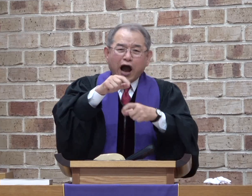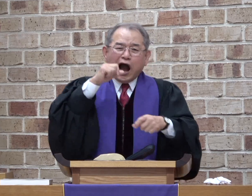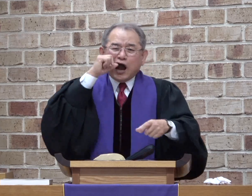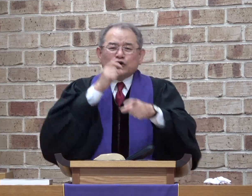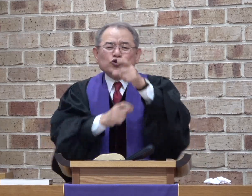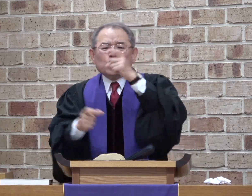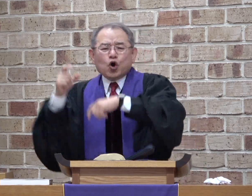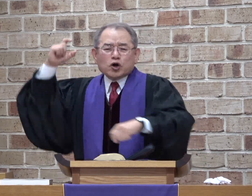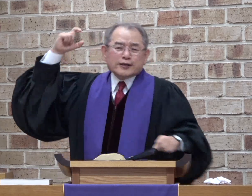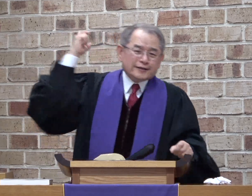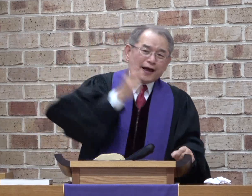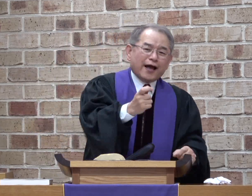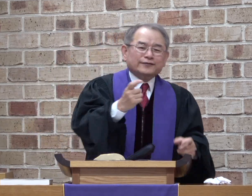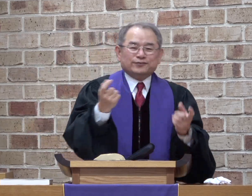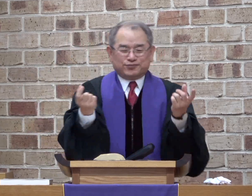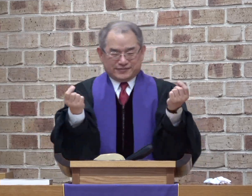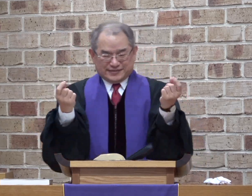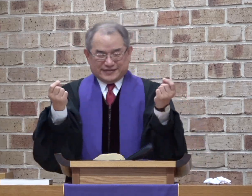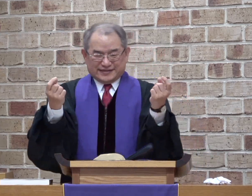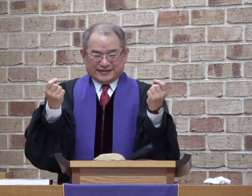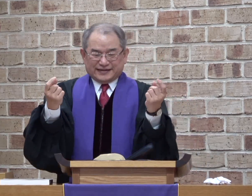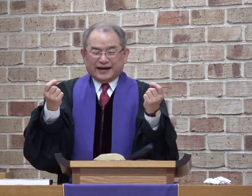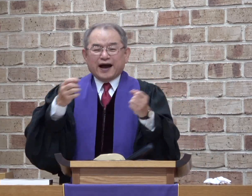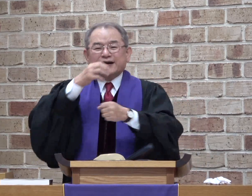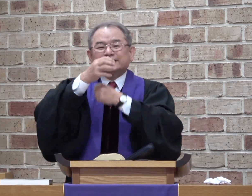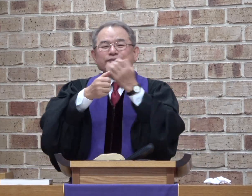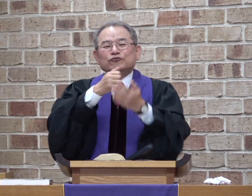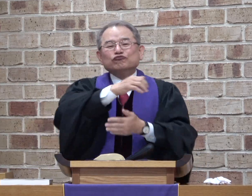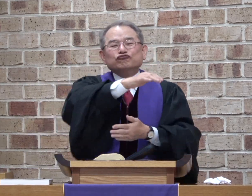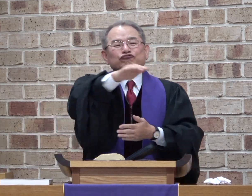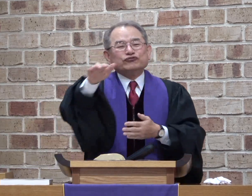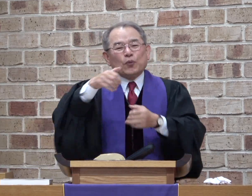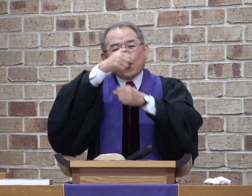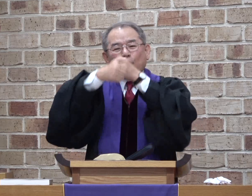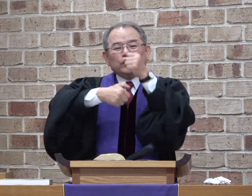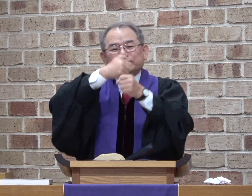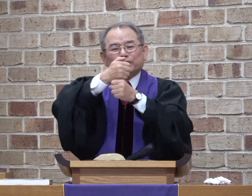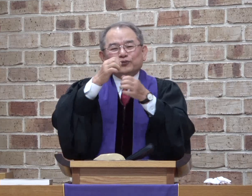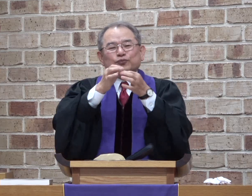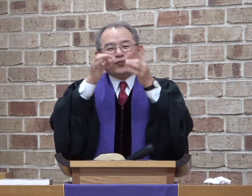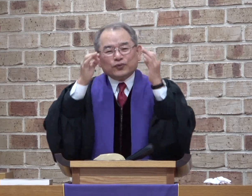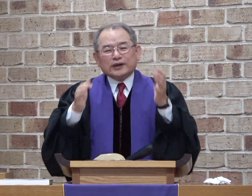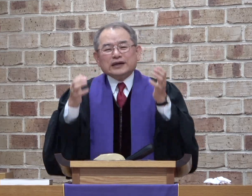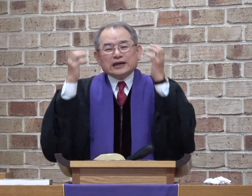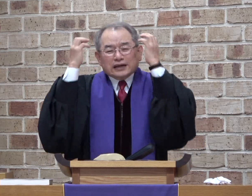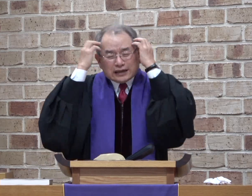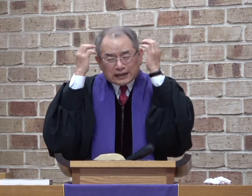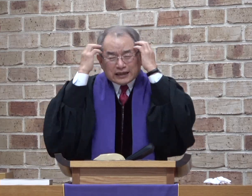단련할수록 쇠는 더 강해집니다. 우리가 50년 동안 고생하고 힘들고